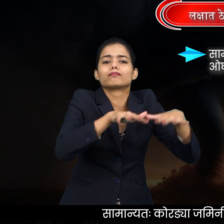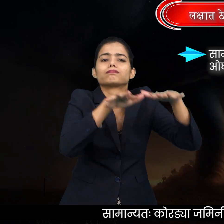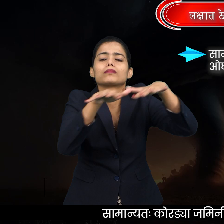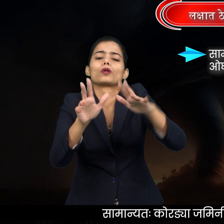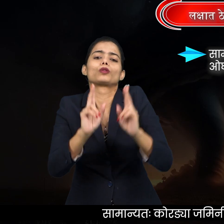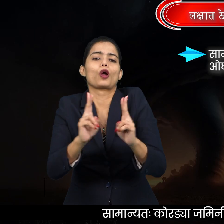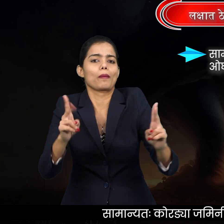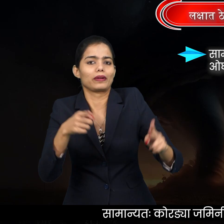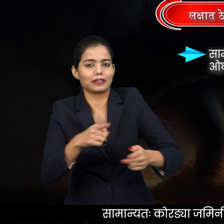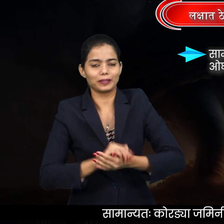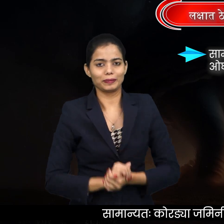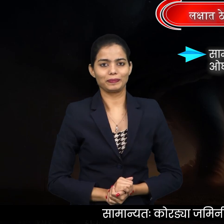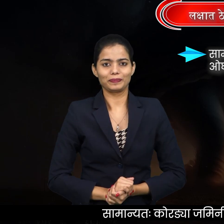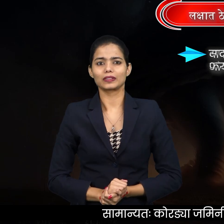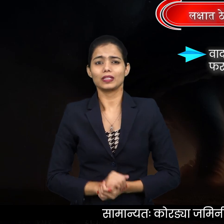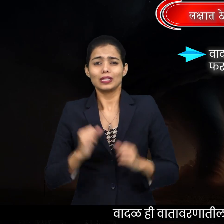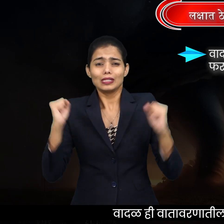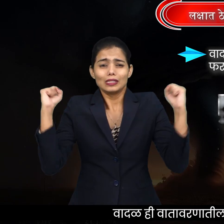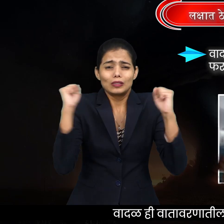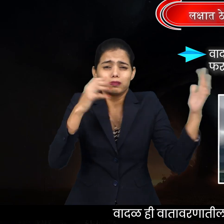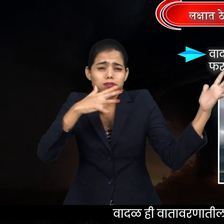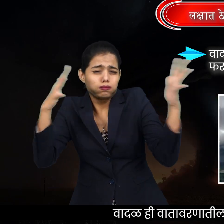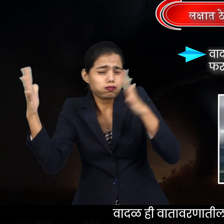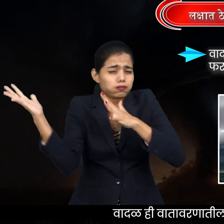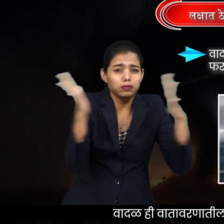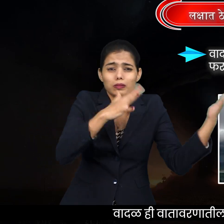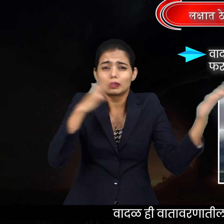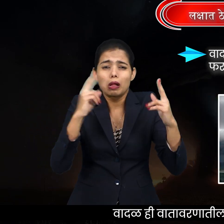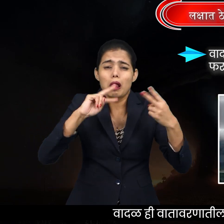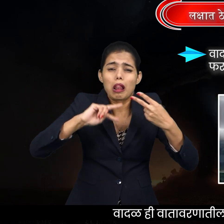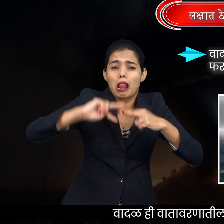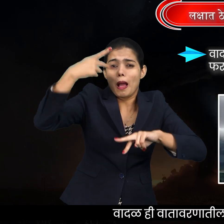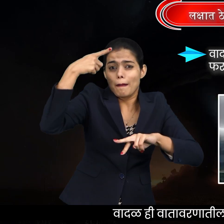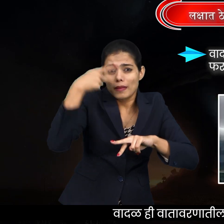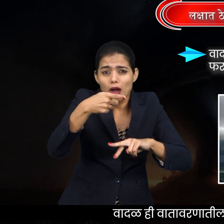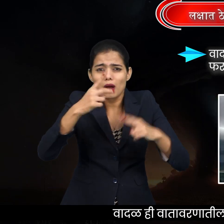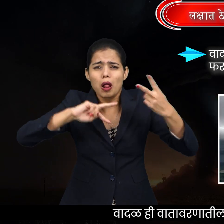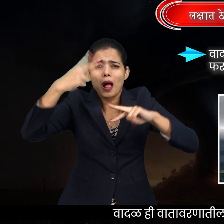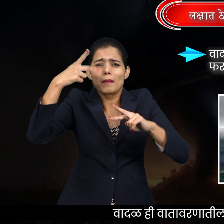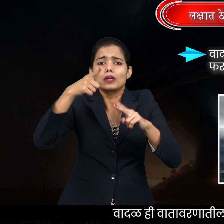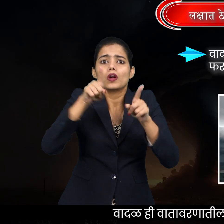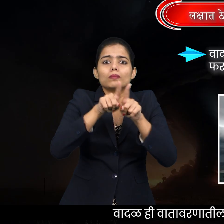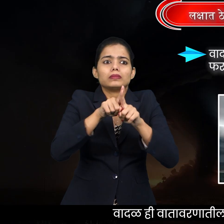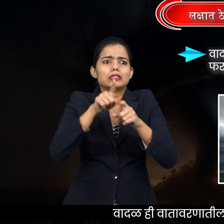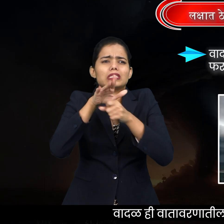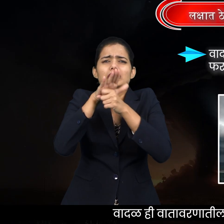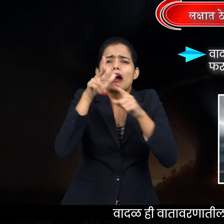पाण्याचे ओव्हरफ्लो. आठवा, वादळ ही वातावरणातील